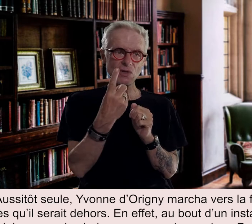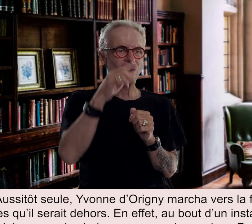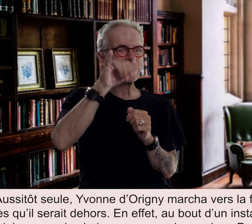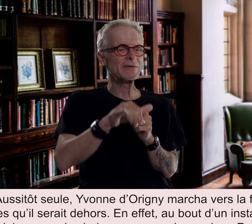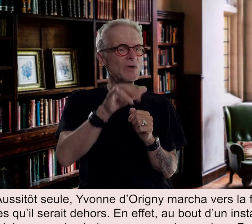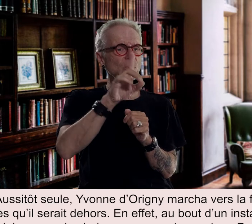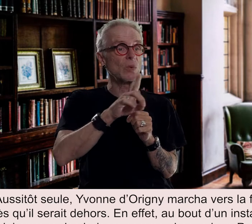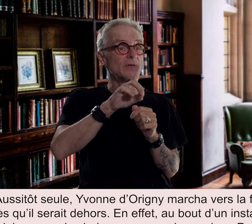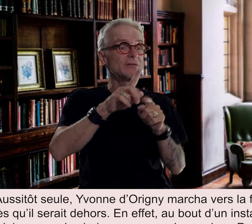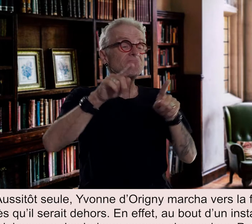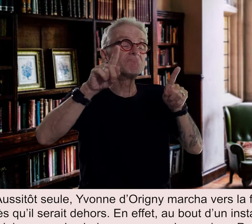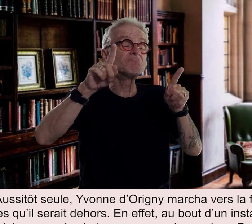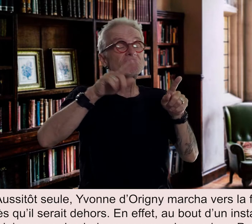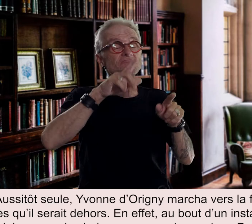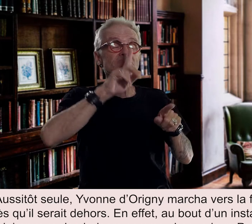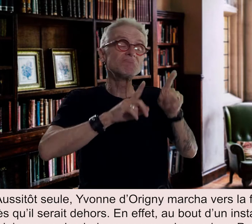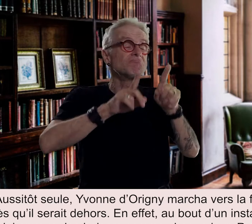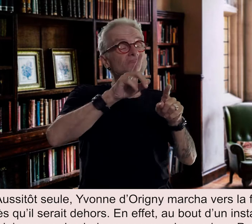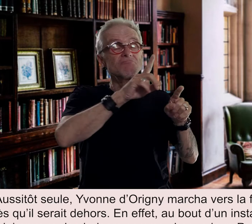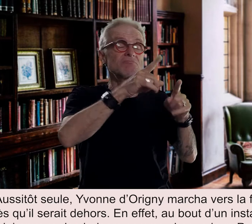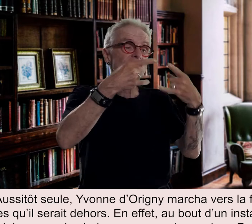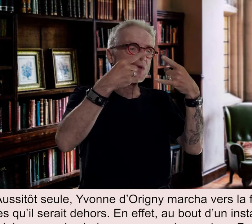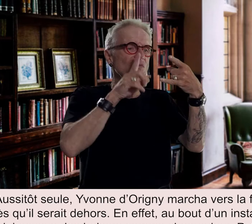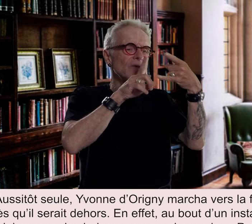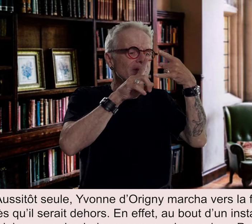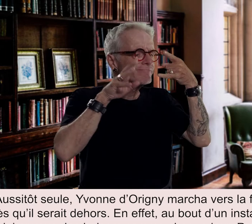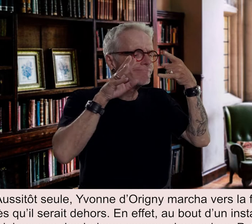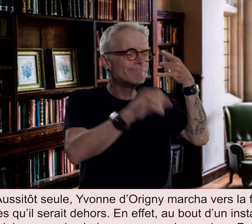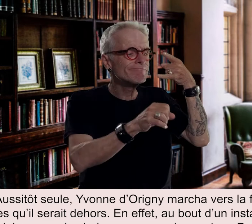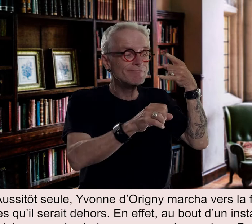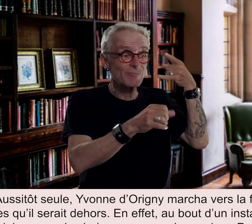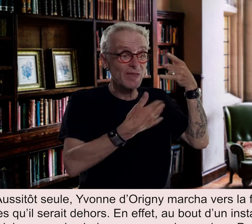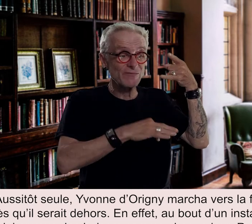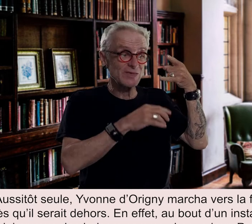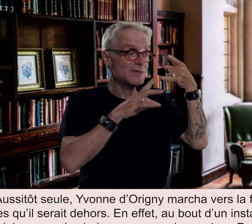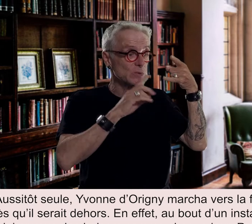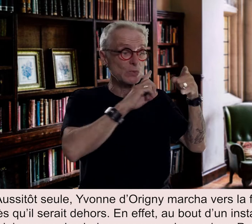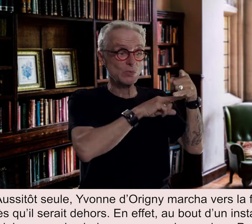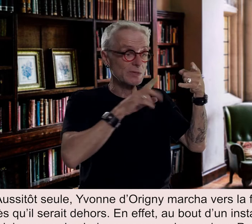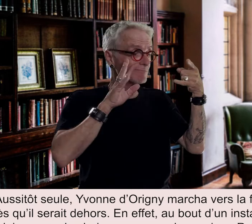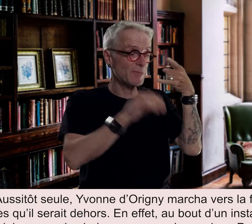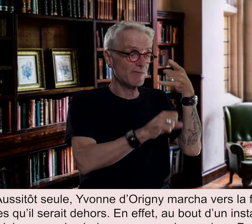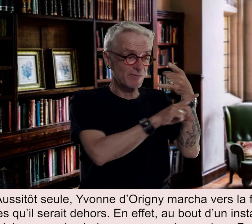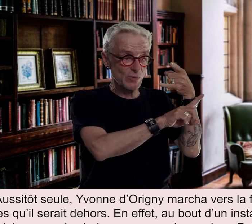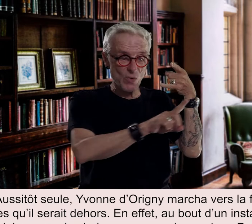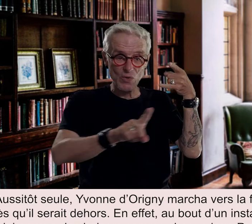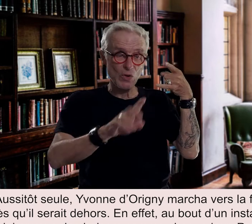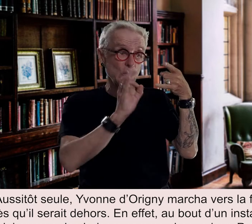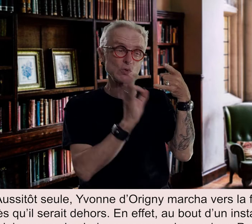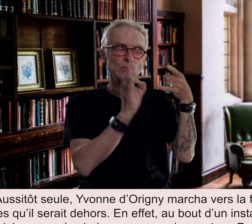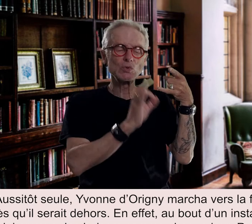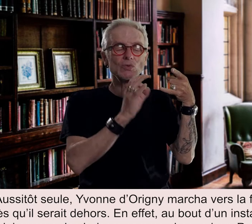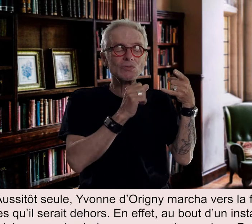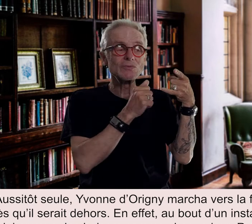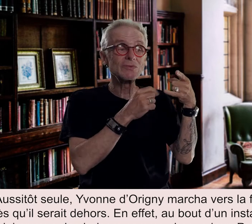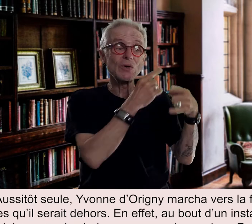Yvonne Dorigny marcha vers la fenêtre afin d'apercevoir son fils dès qu'il serait dehors. En effet, au bout d'un instant,